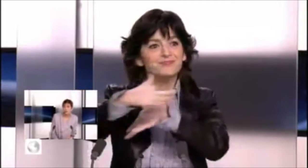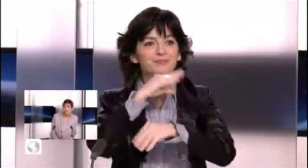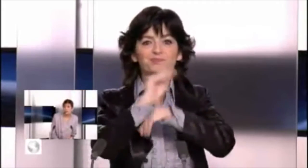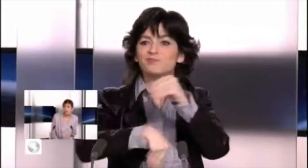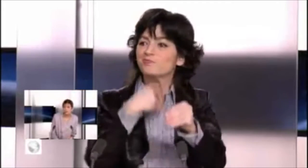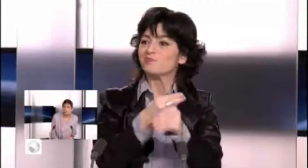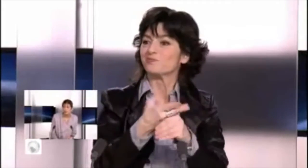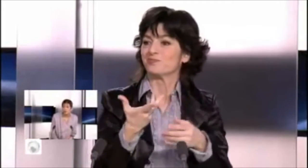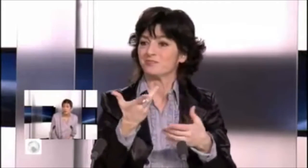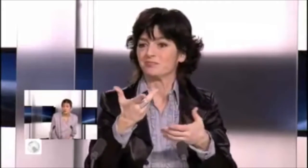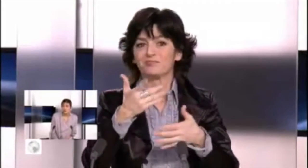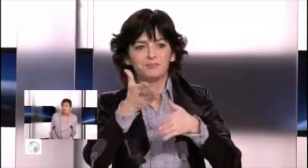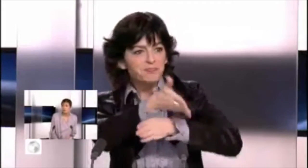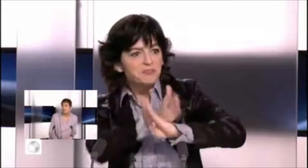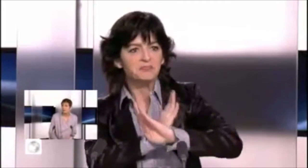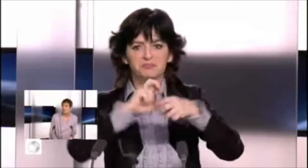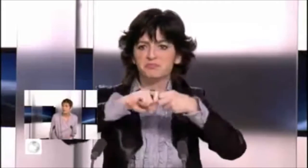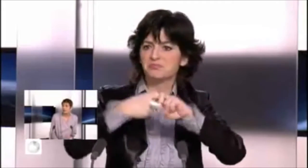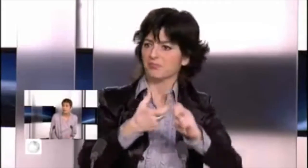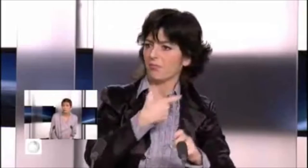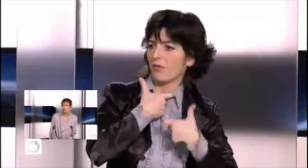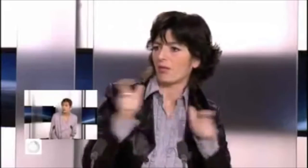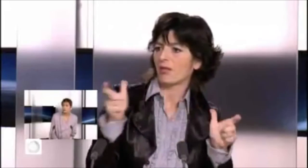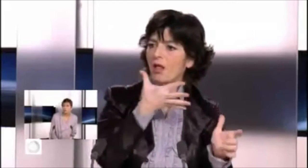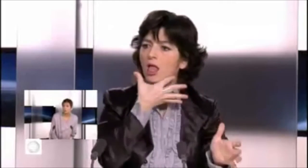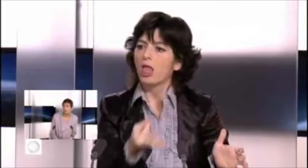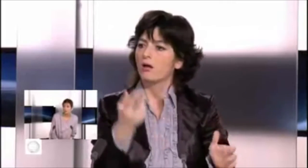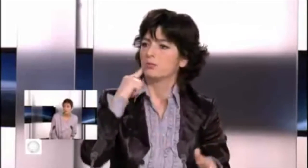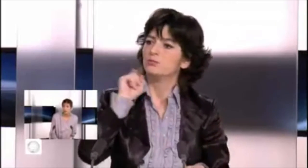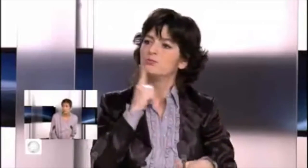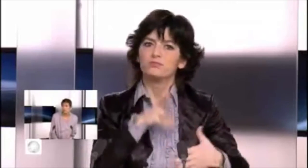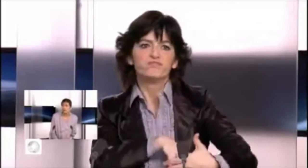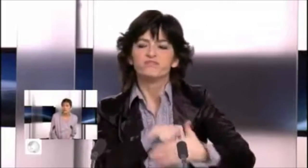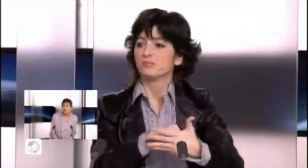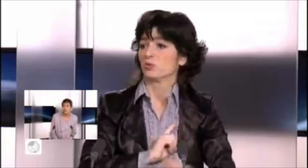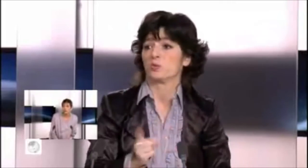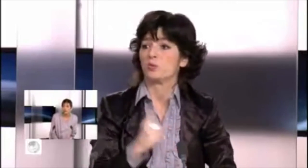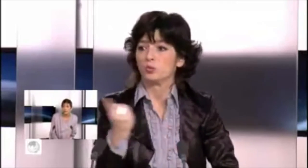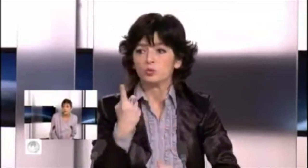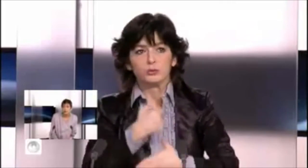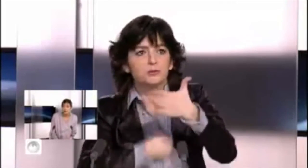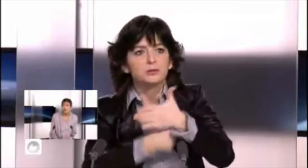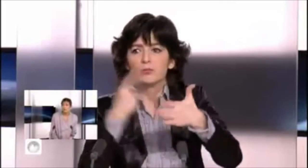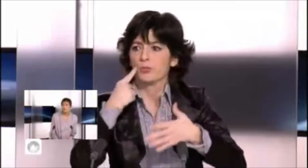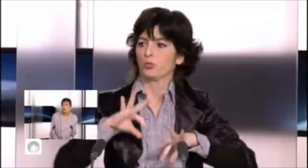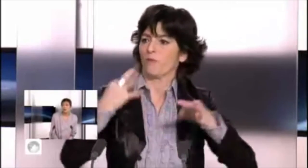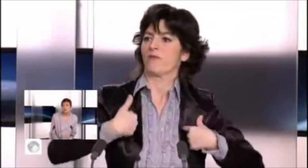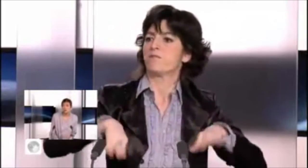mon plus jeune âge. Je vis dans le monde des entendants où toutes les structures ne sont pas mises en place pour me donner toute accessibilité nécessaire. Je suis toujours obligée de me